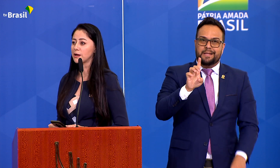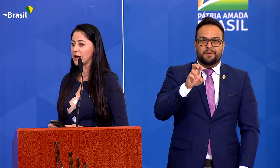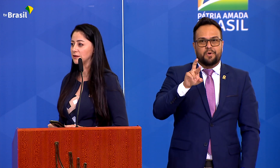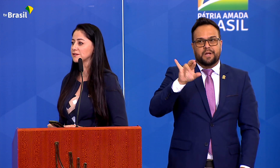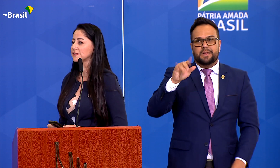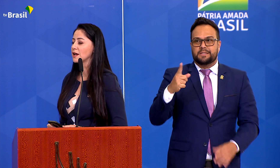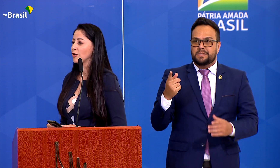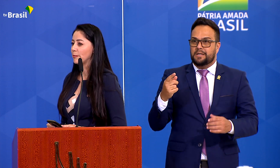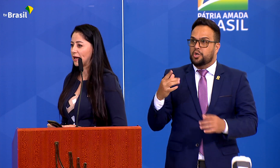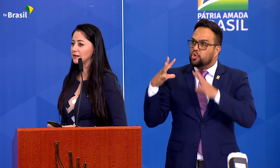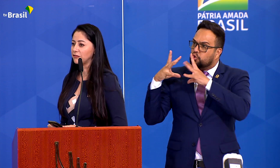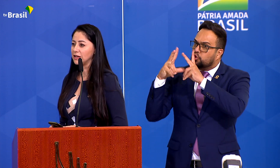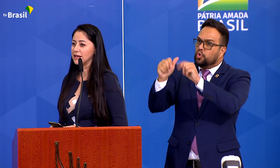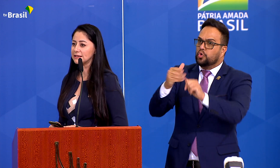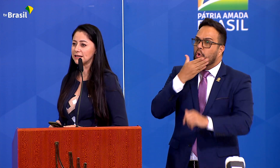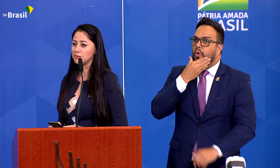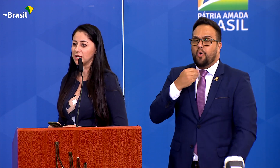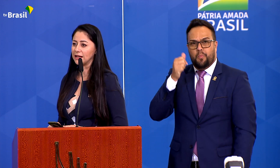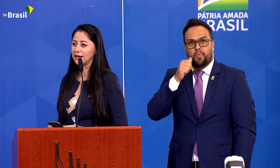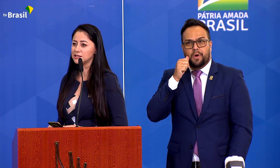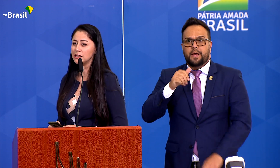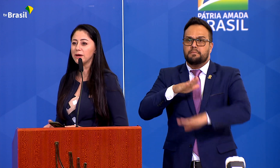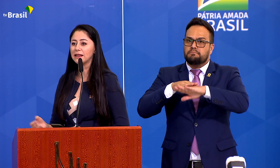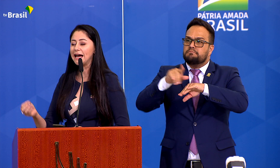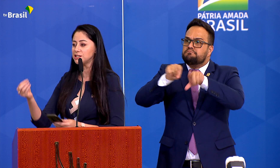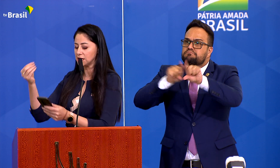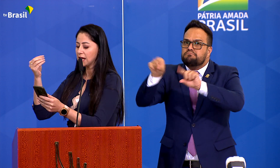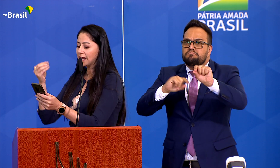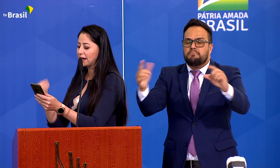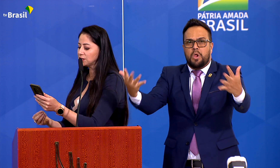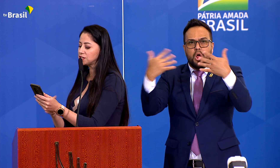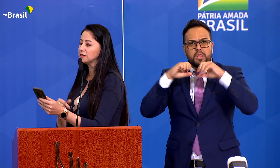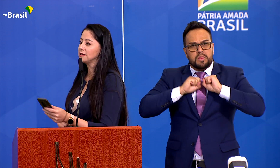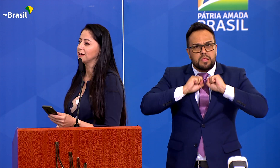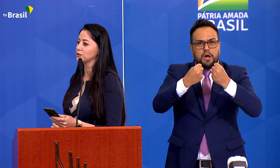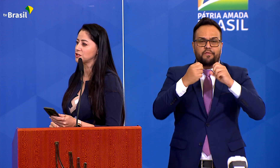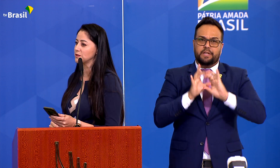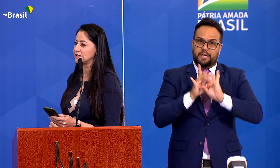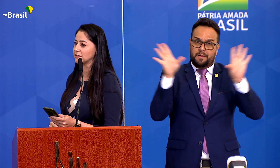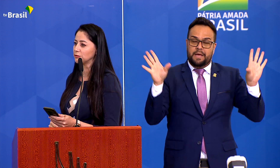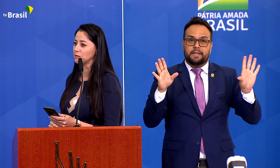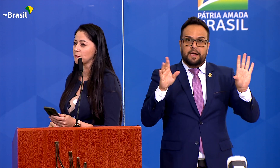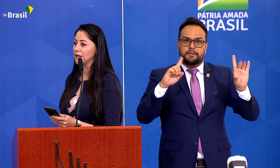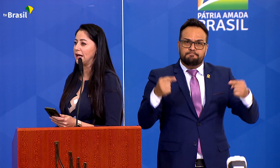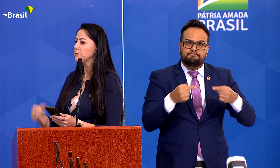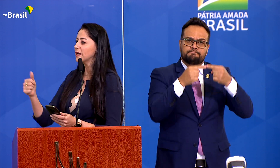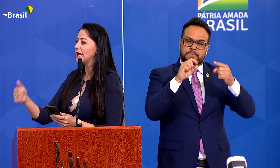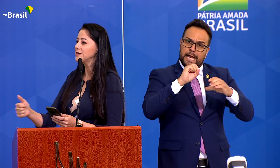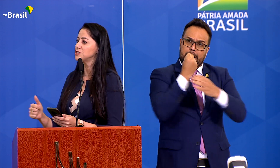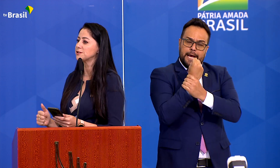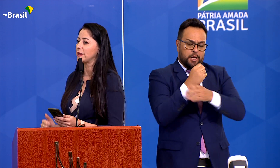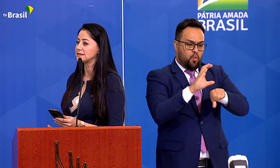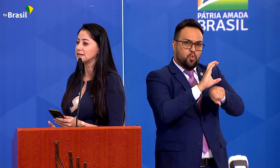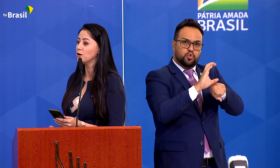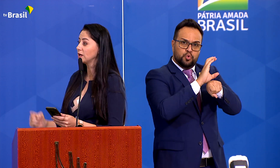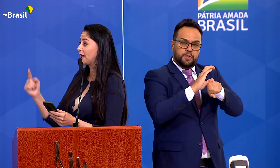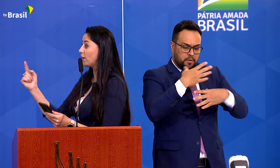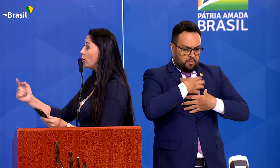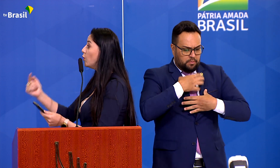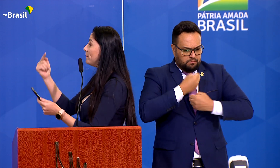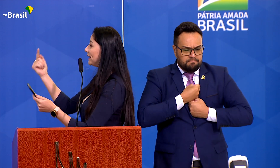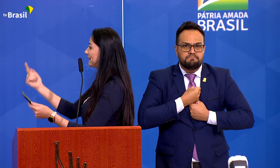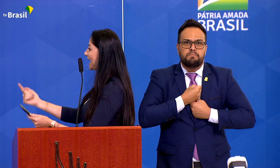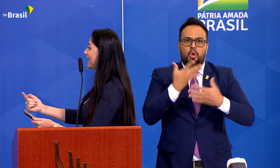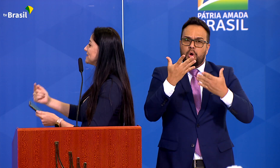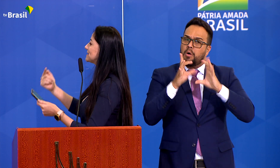senhora são chamados para defender a sua liberdade a liberdade garantida na Constituição a liberdade de expressão